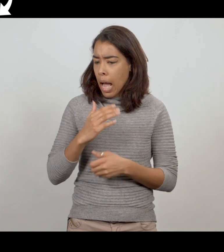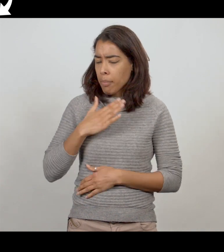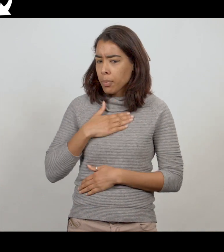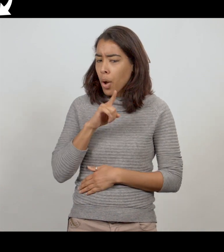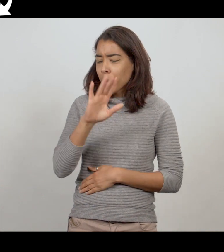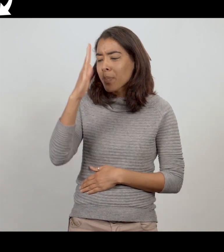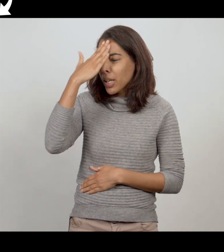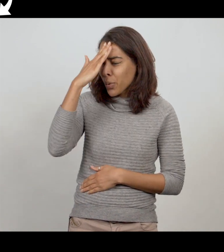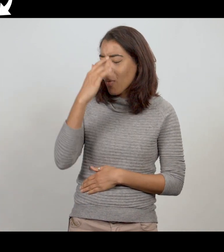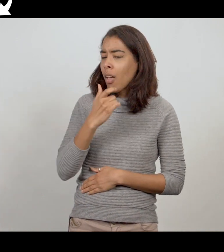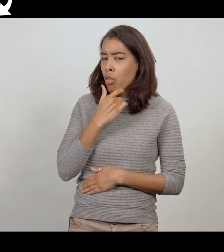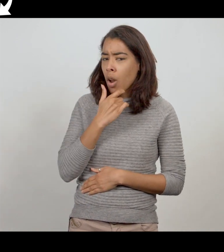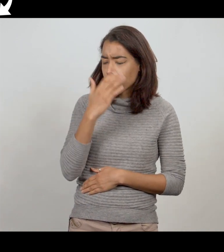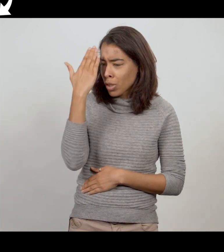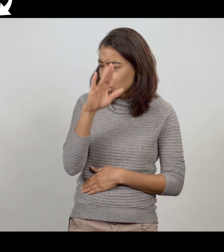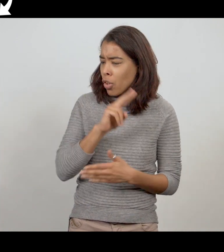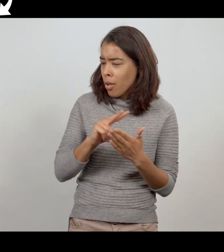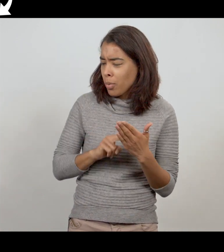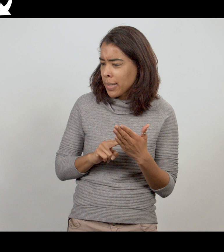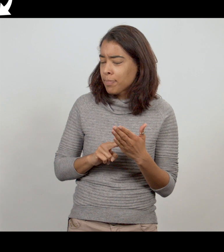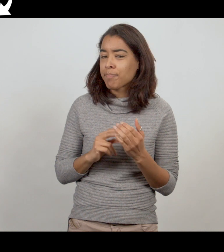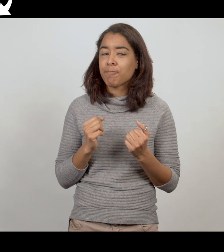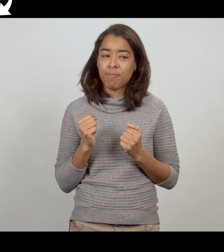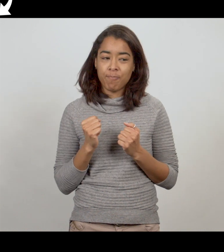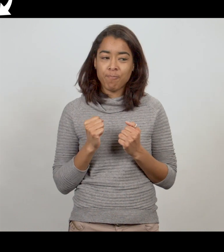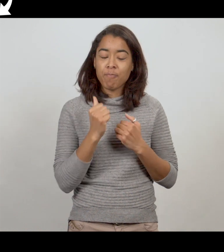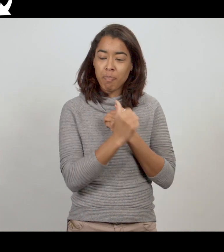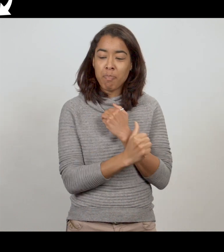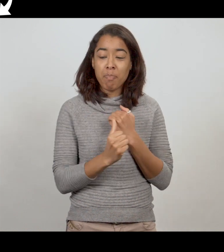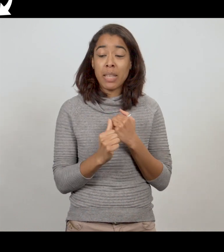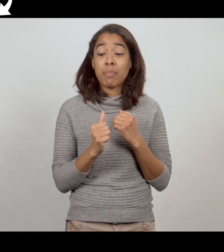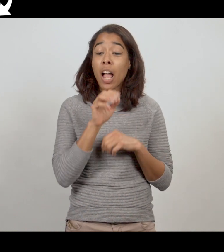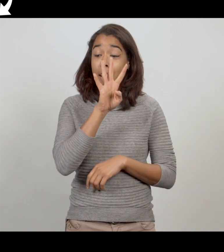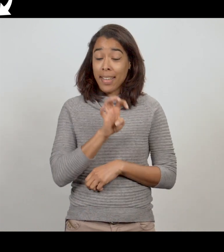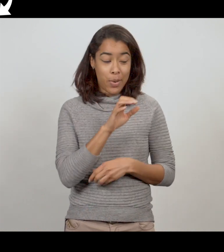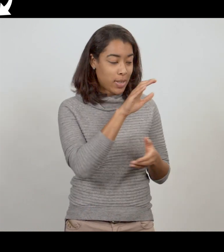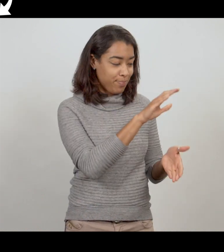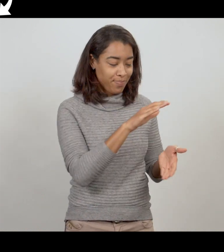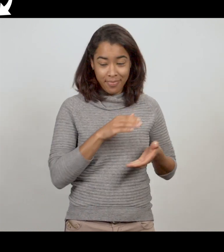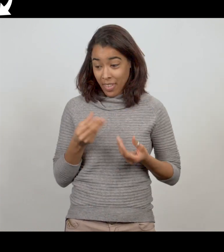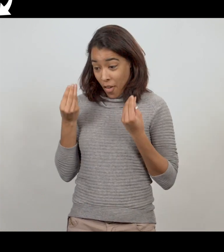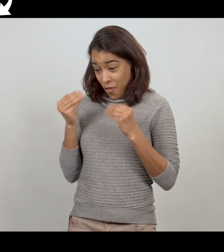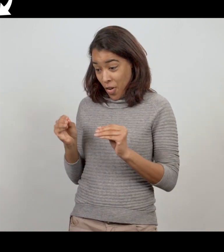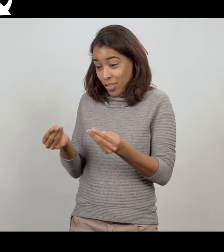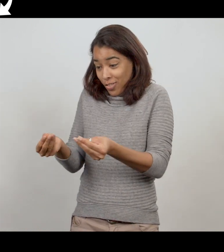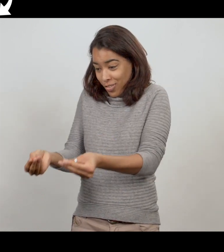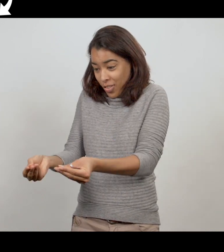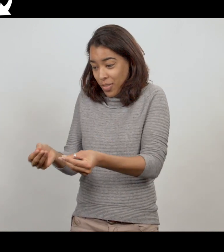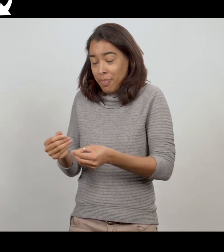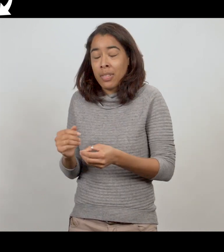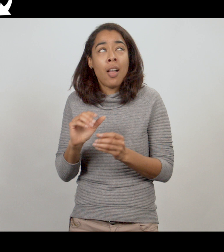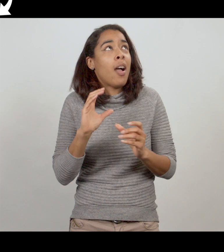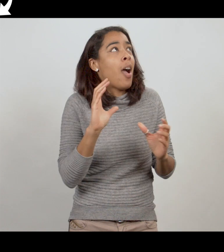Et comme son ami peut lire en anglais aussi bien qu'en gallois, il vend la Bible